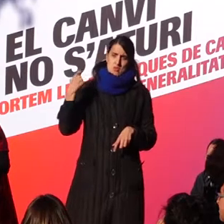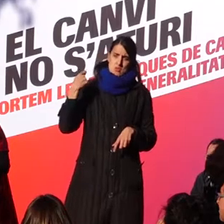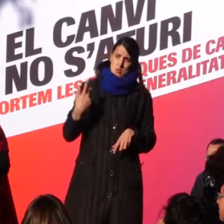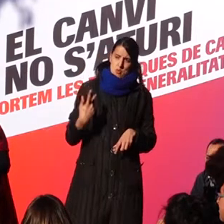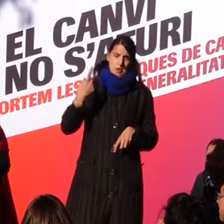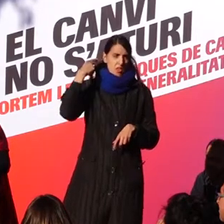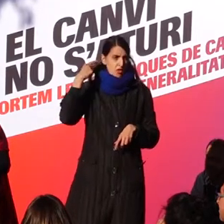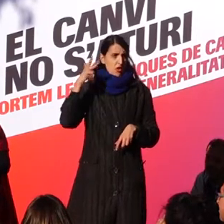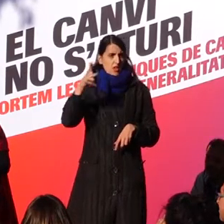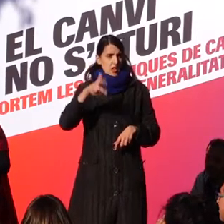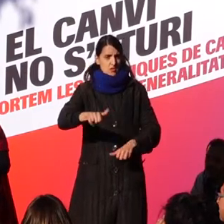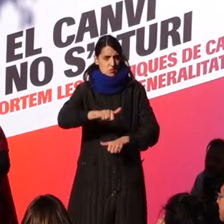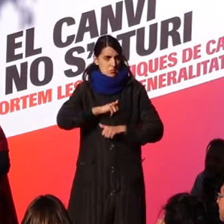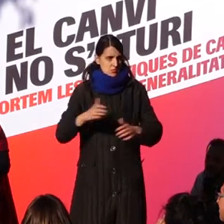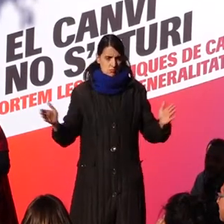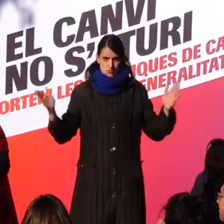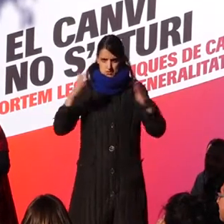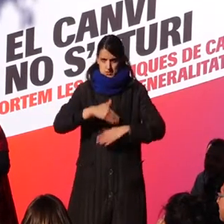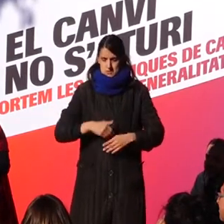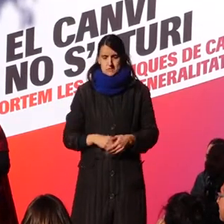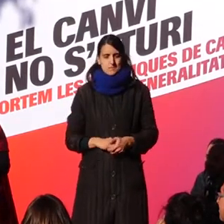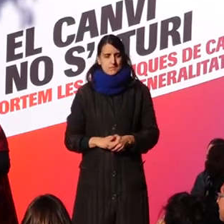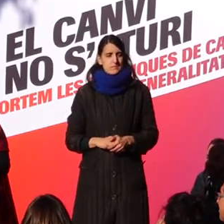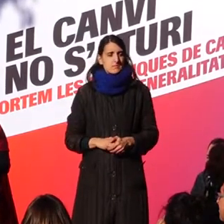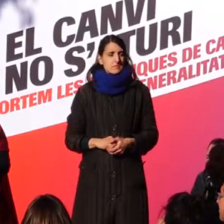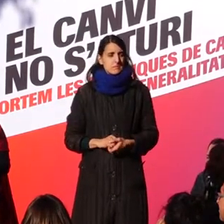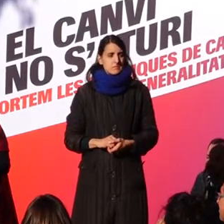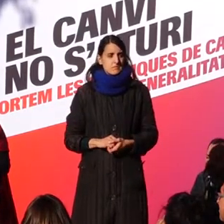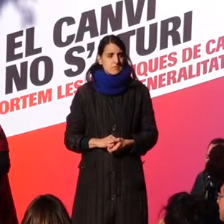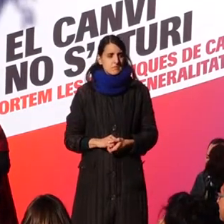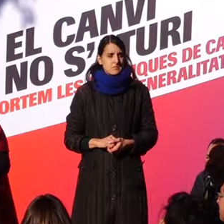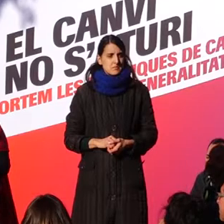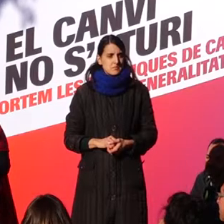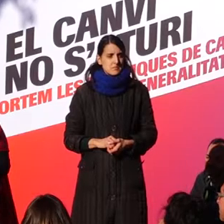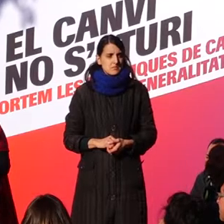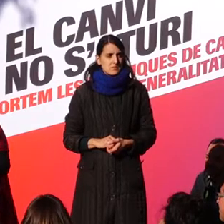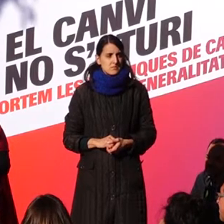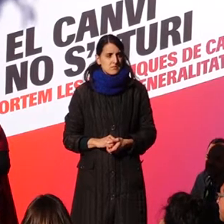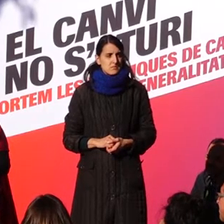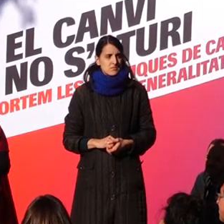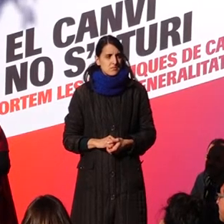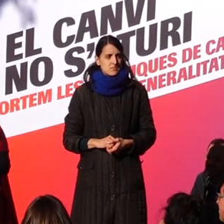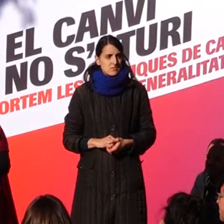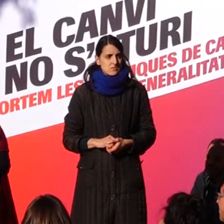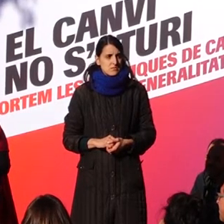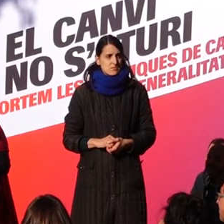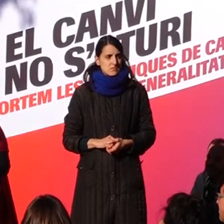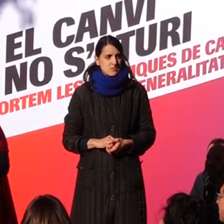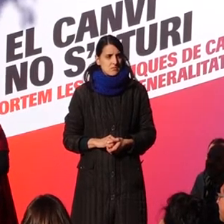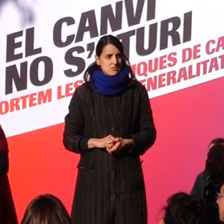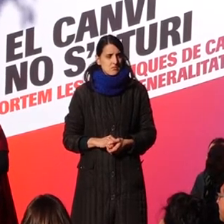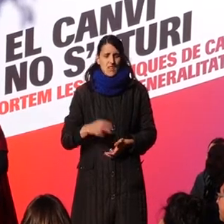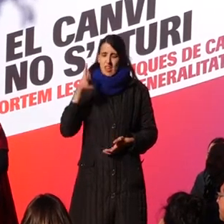tener derecho al paro no es posible que sea no es ningún derecho de renovar